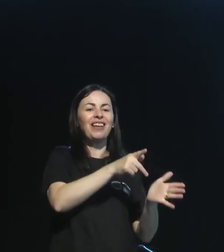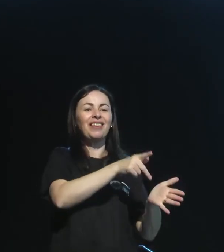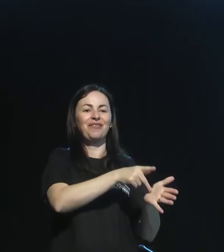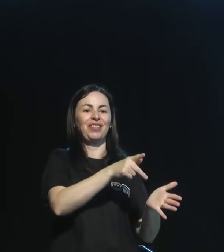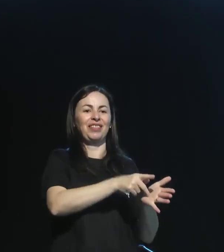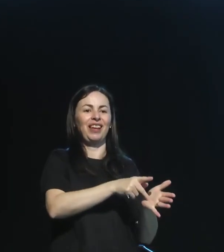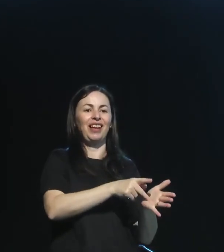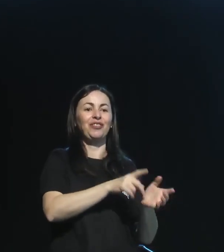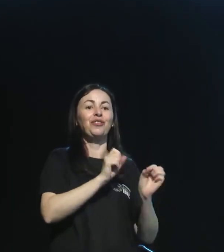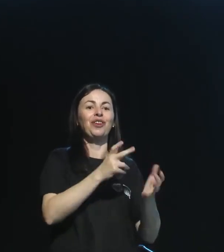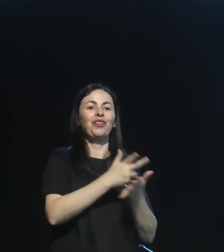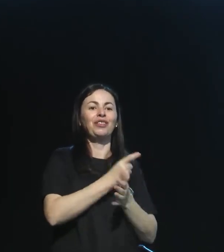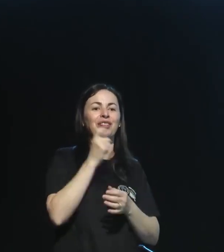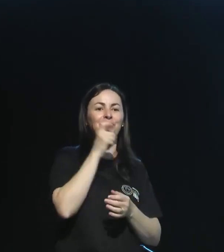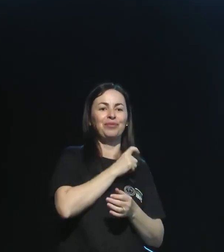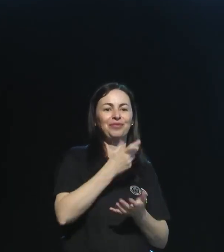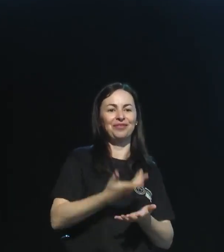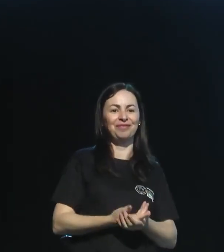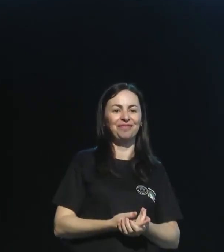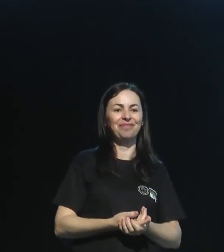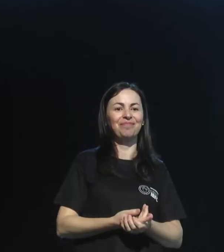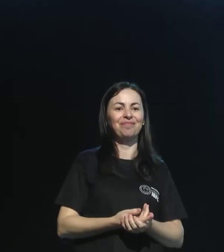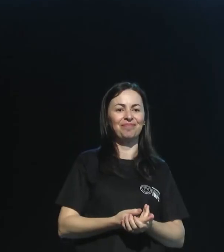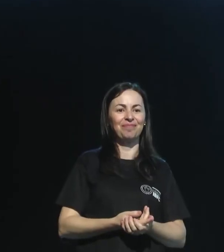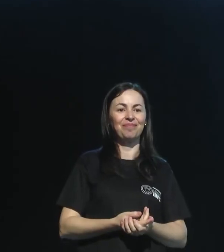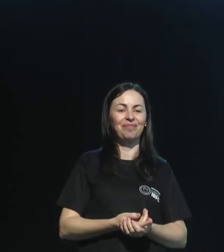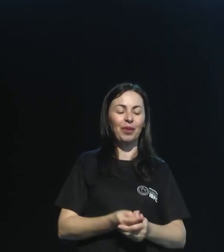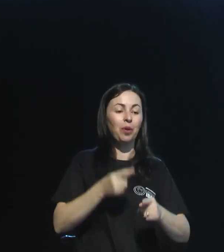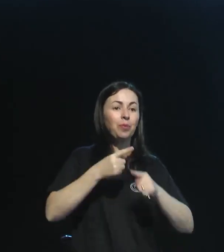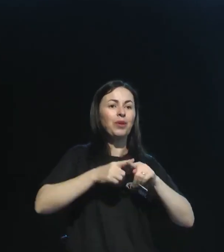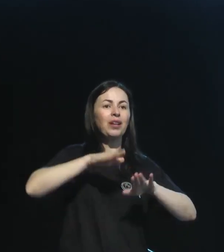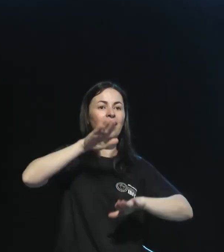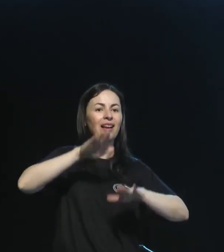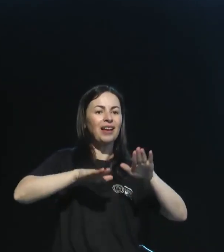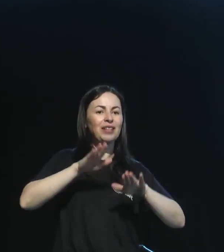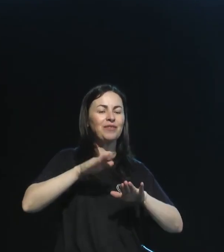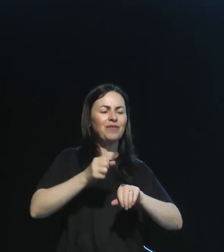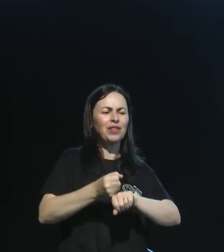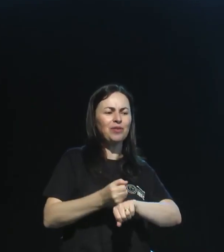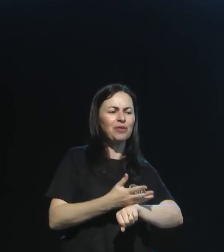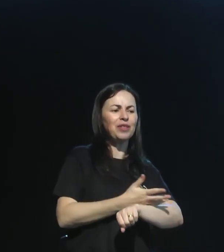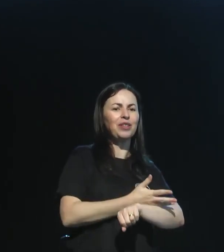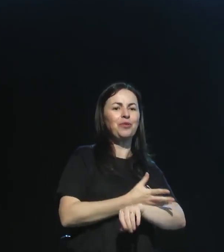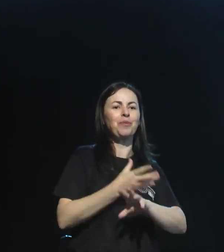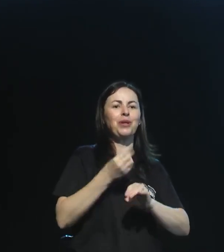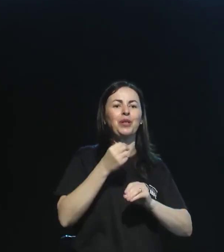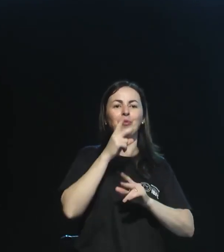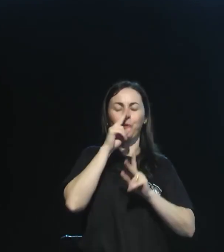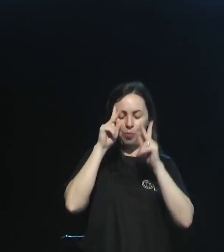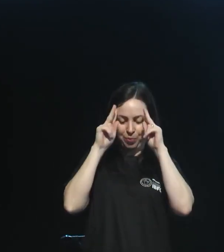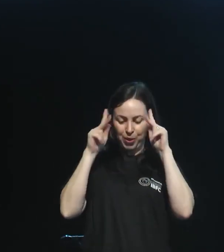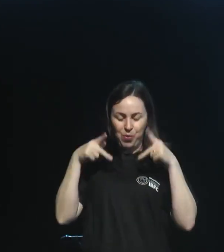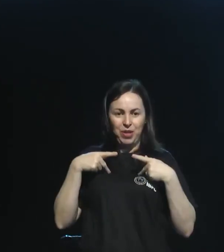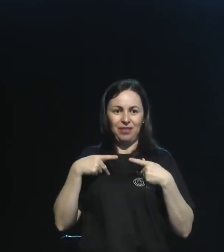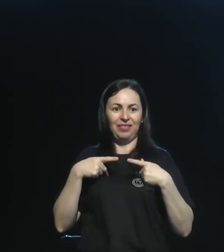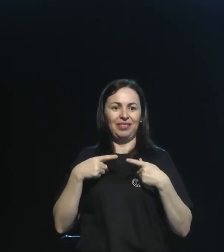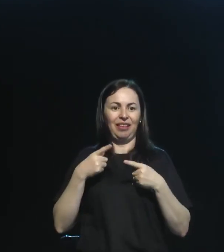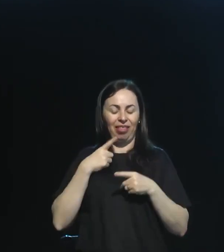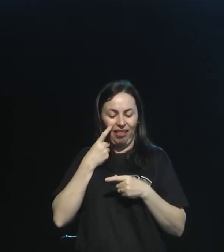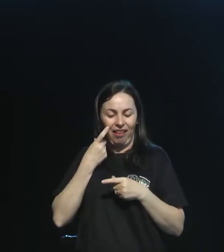mentir. Às vezes, o nosso sentimento é extremamente egoísta,